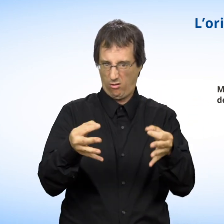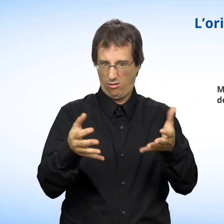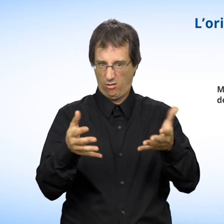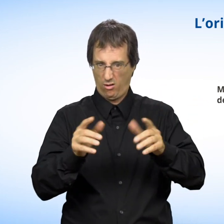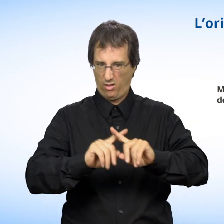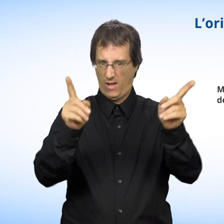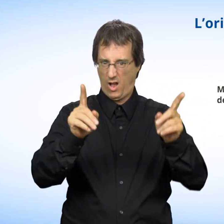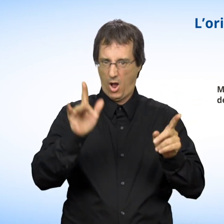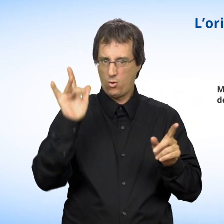ou